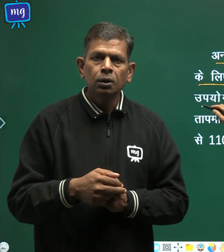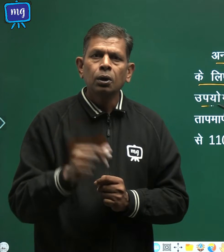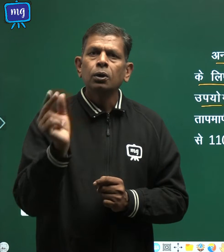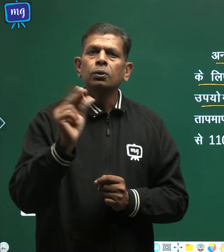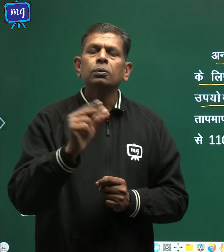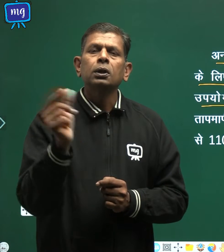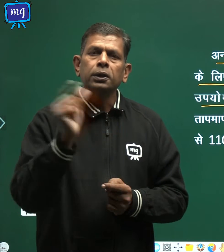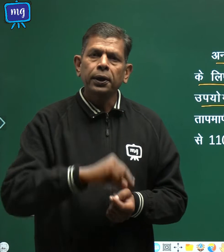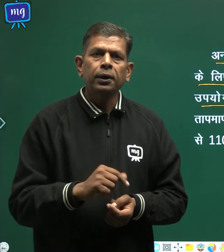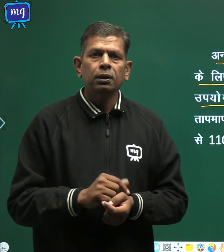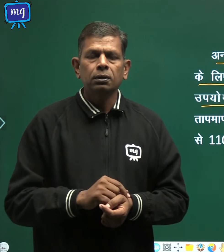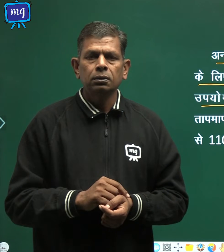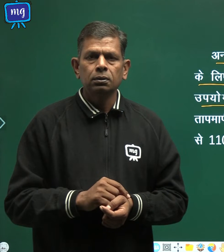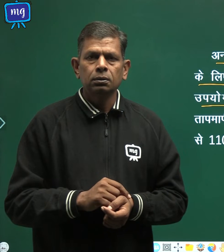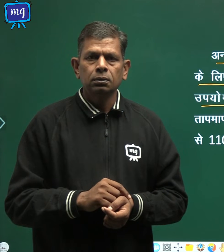उपयोग करते हैं।